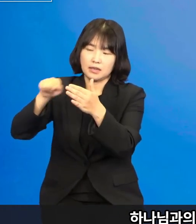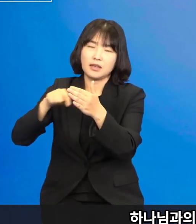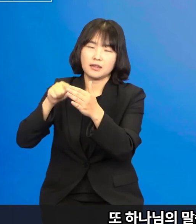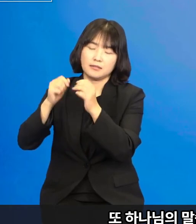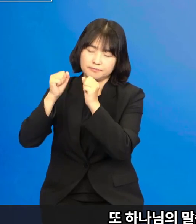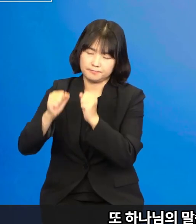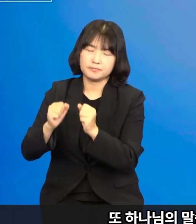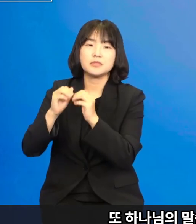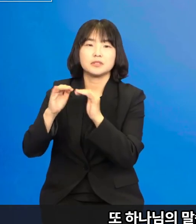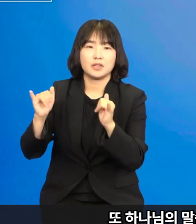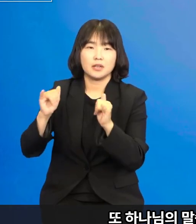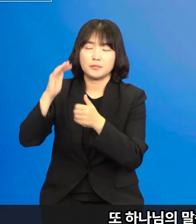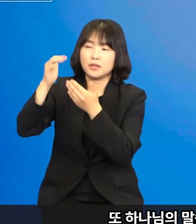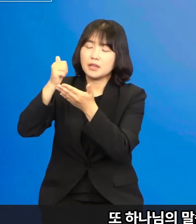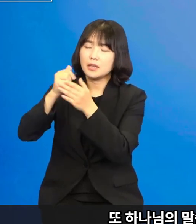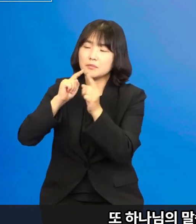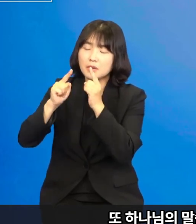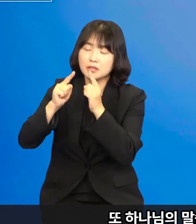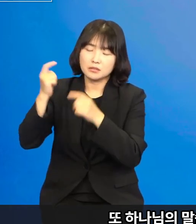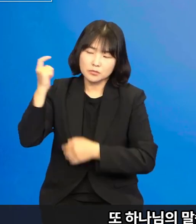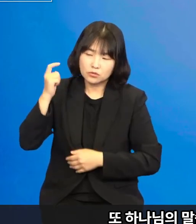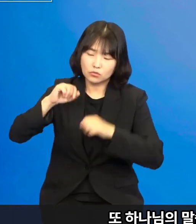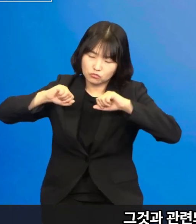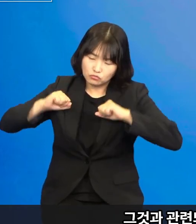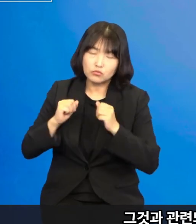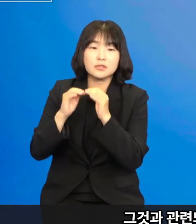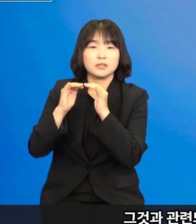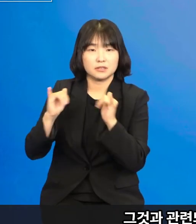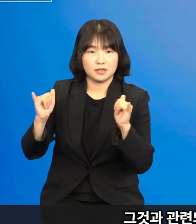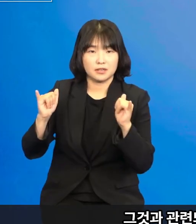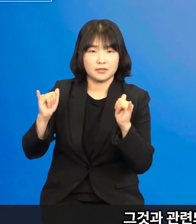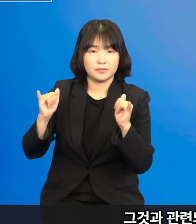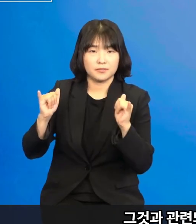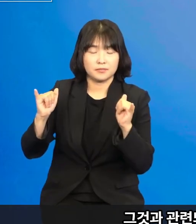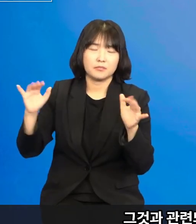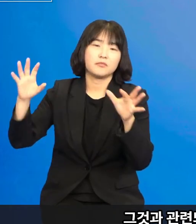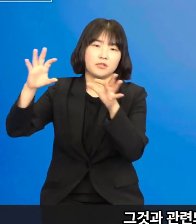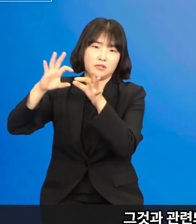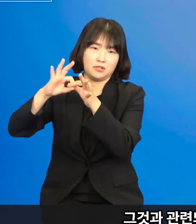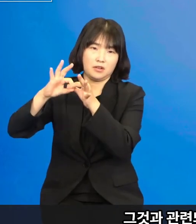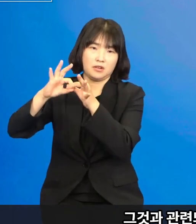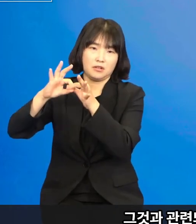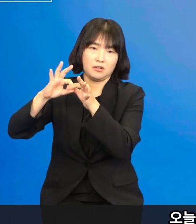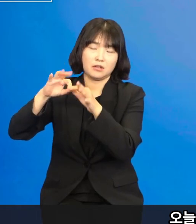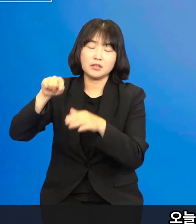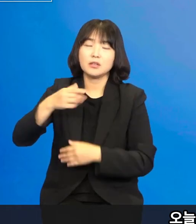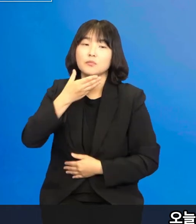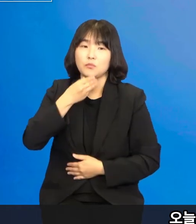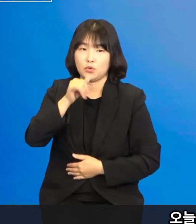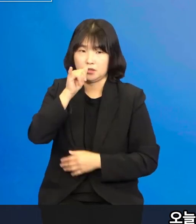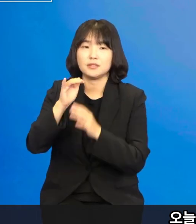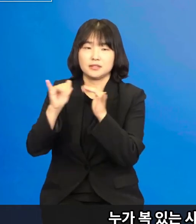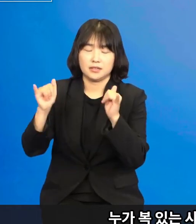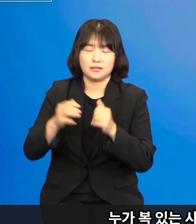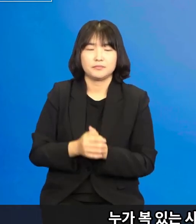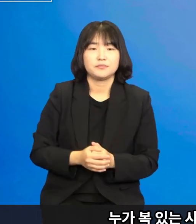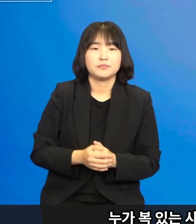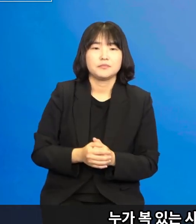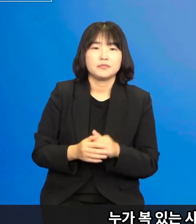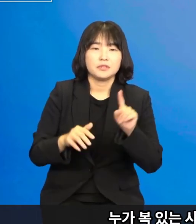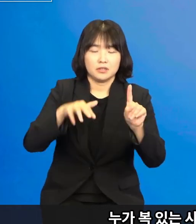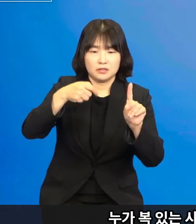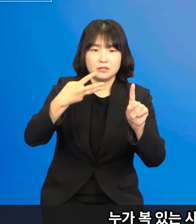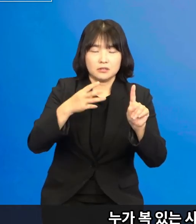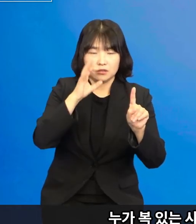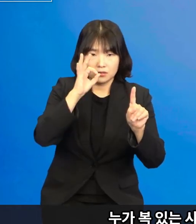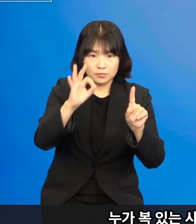사람, 또 하나님의 말씀을 듣고 순종하는 사람, 그것과 관련되어 있음을 보게 돼요. 오늘 1절을 보시면 누가 복